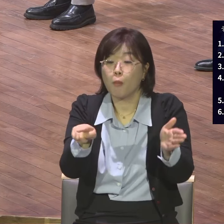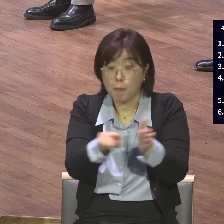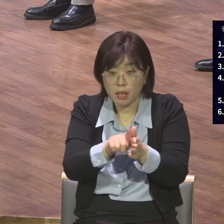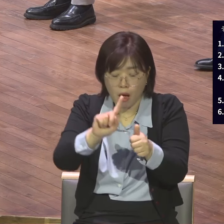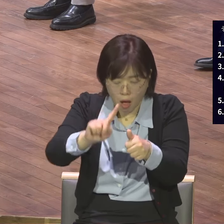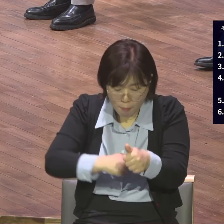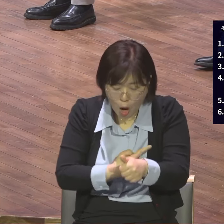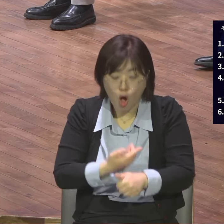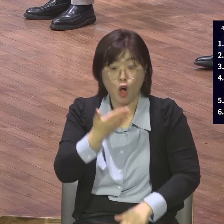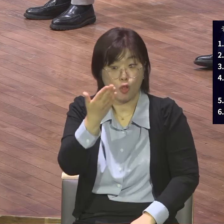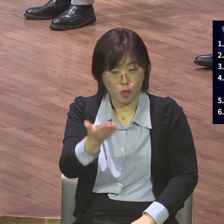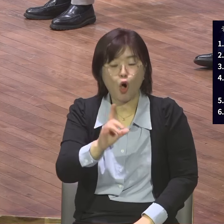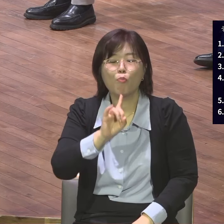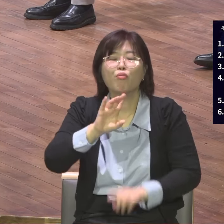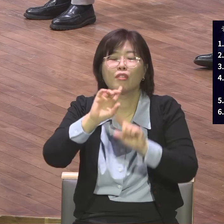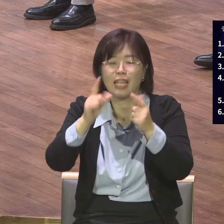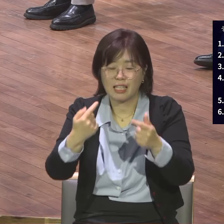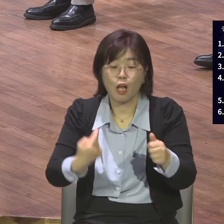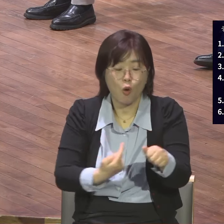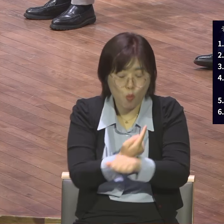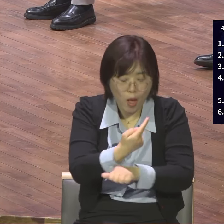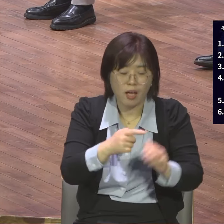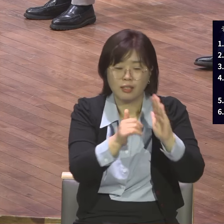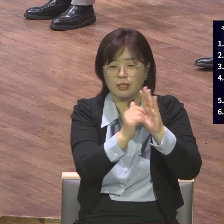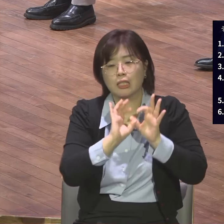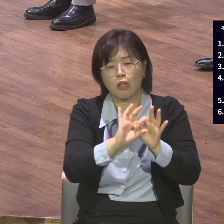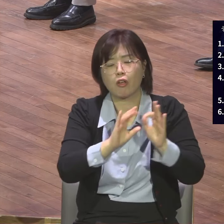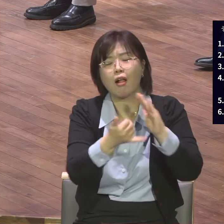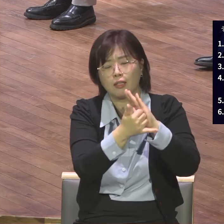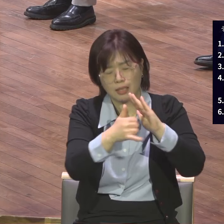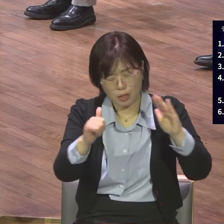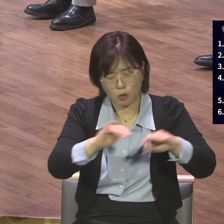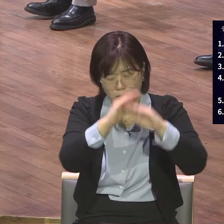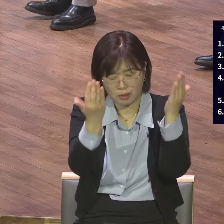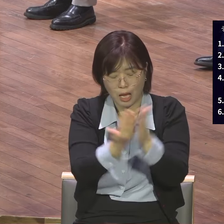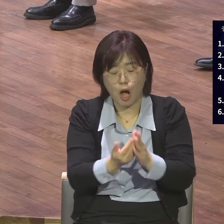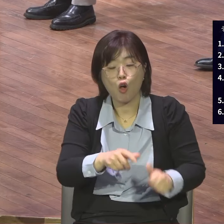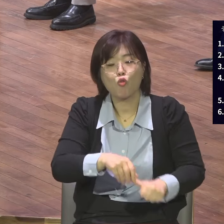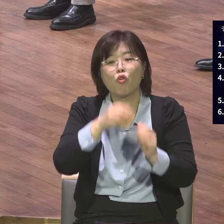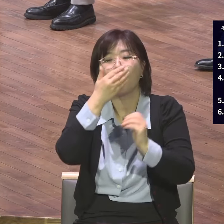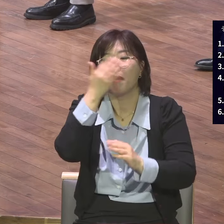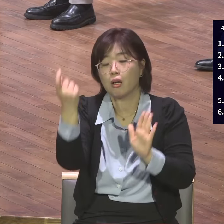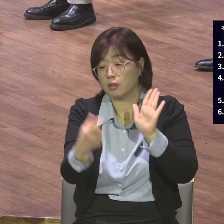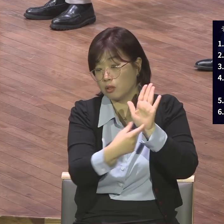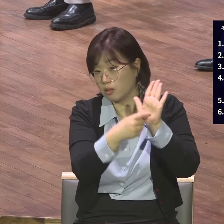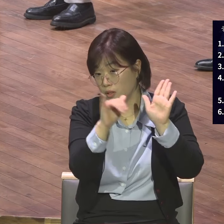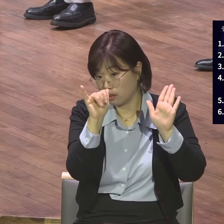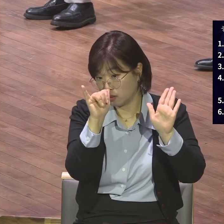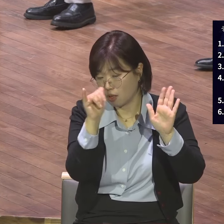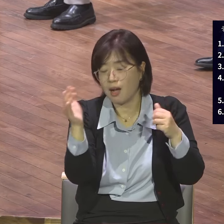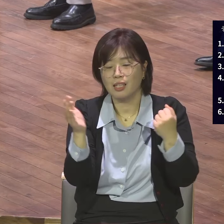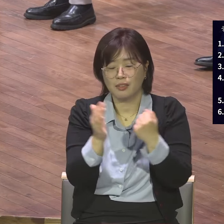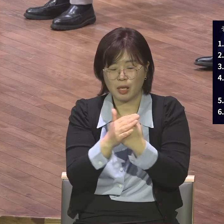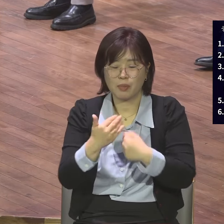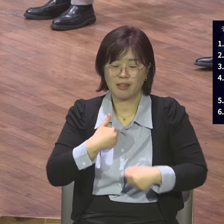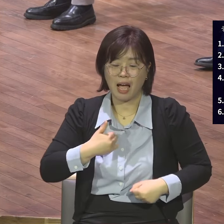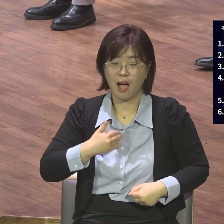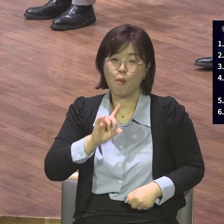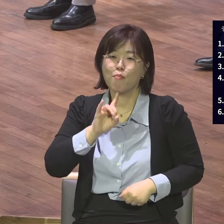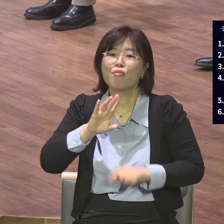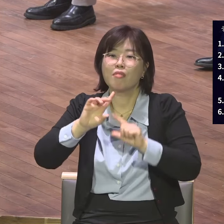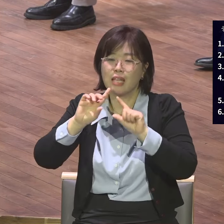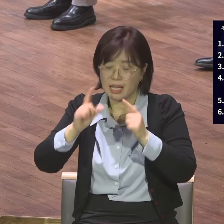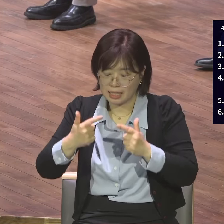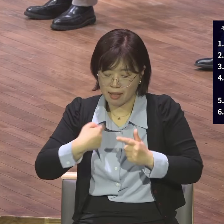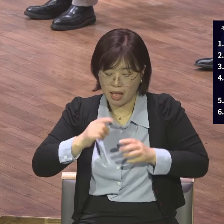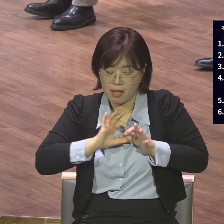집이 구원을 얻으리라. 반드시 개인 구원은 감은 복음화로 연결되어 있습니다. 하나님 우리의 기도를 통해서 가문의